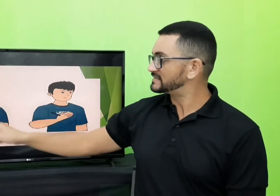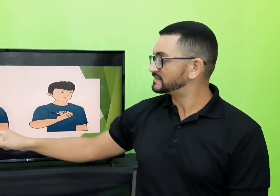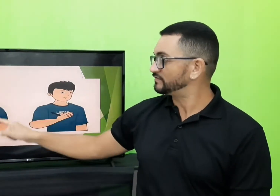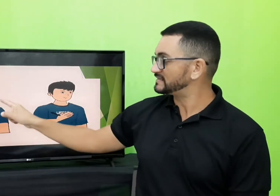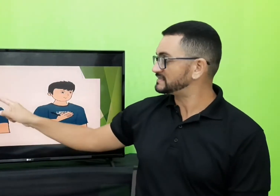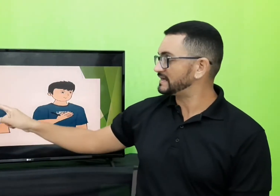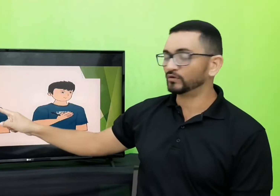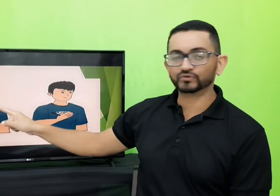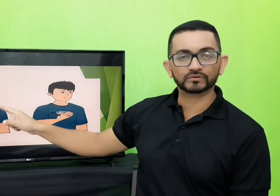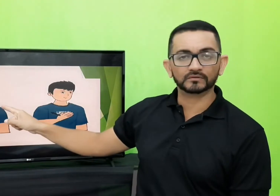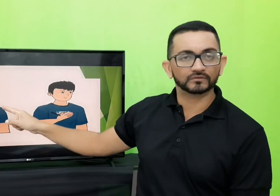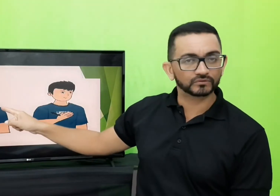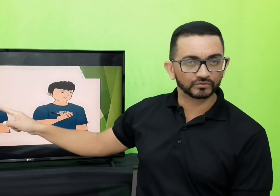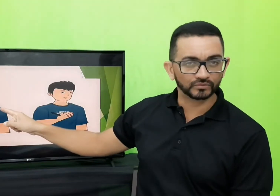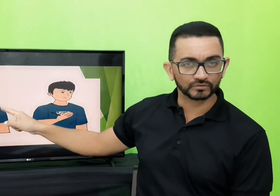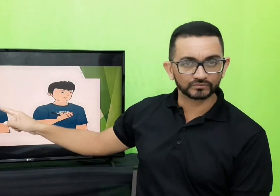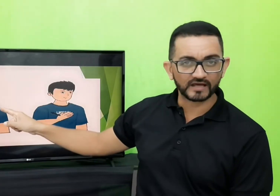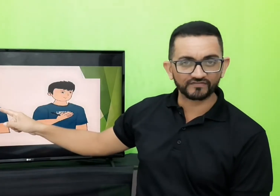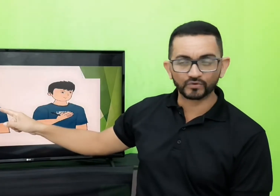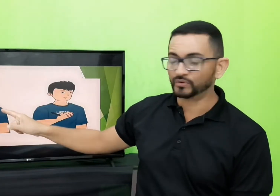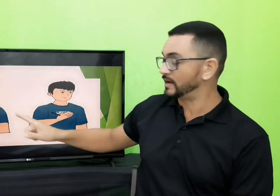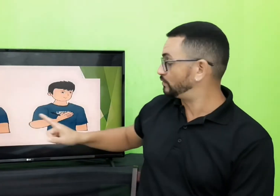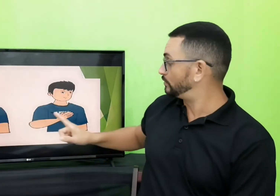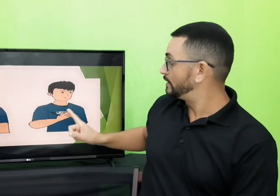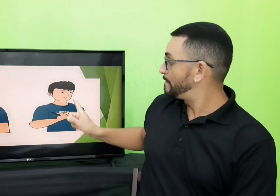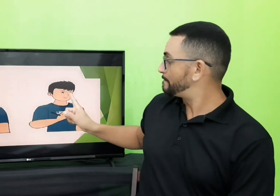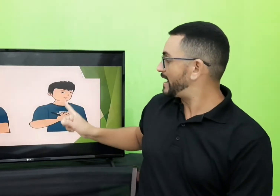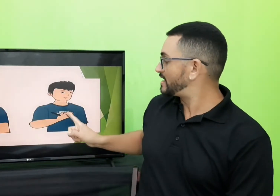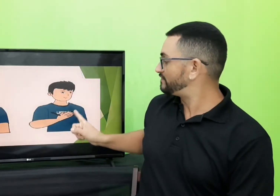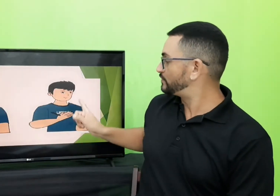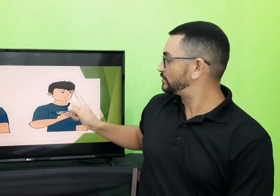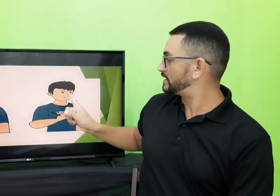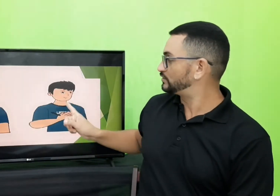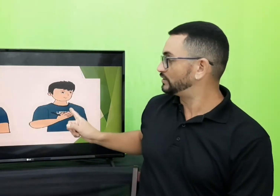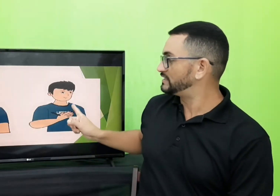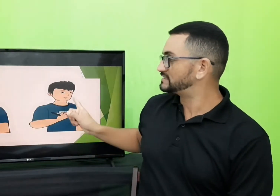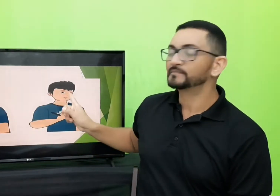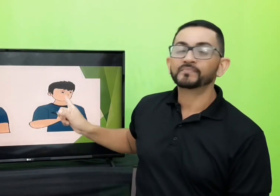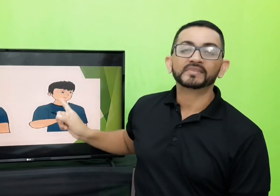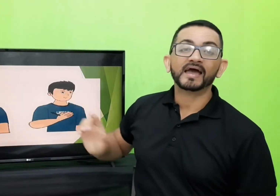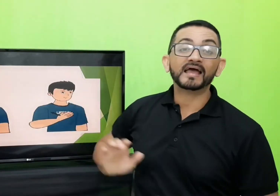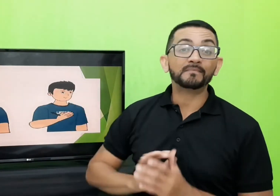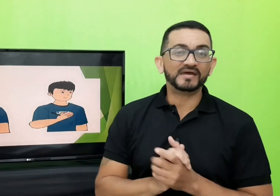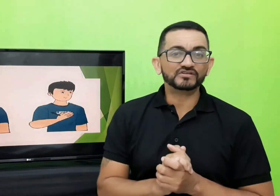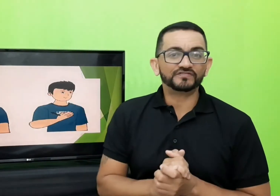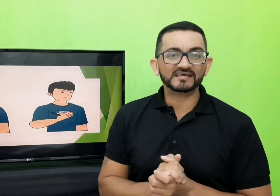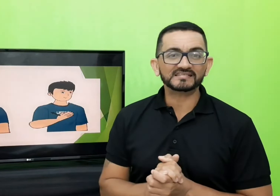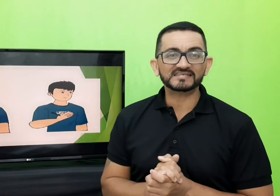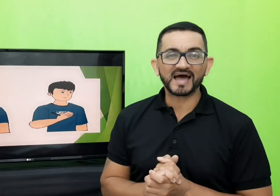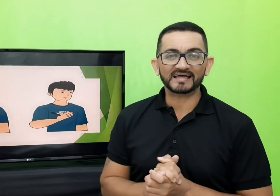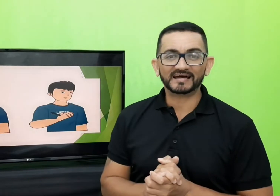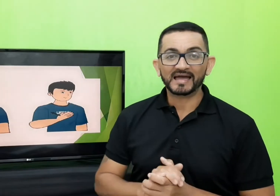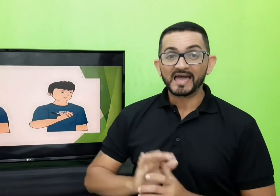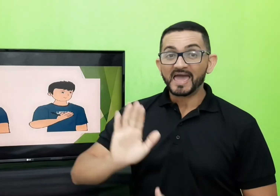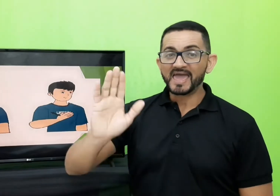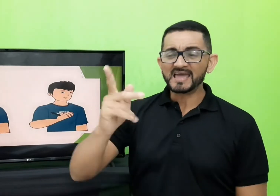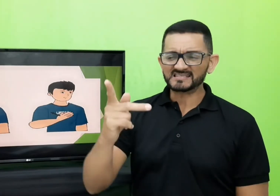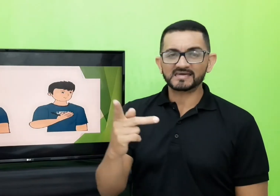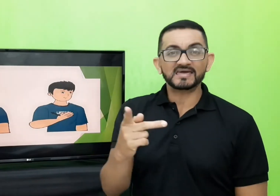expressão facial da figura 1 para a figura 2, ela é bem diferenciada. Esse aqui